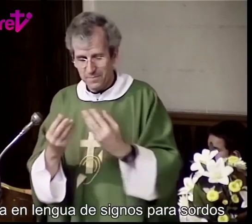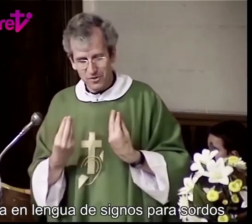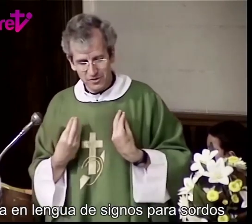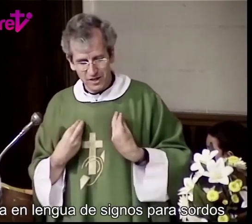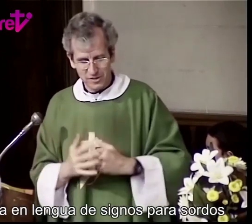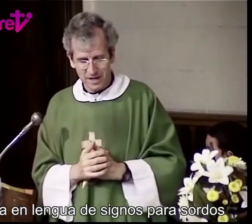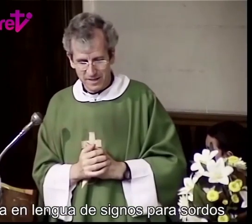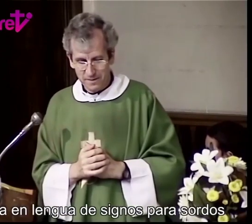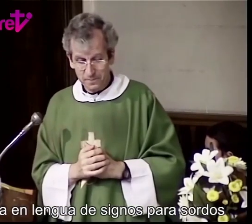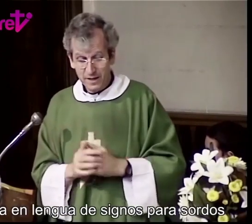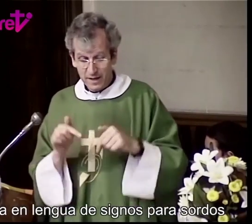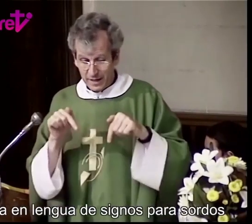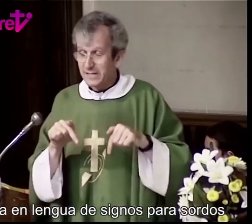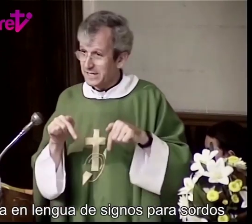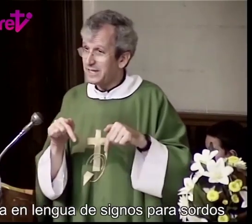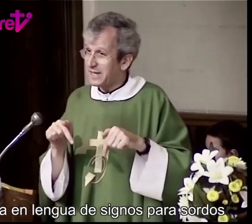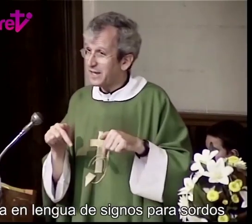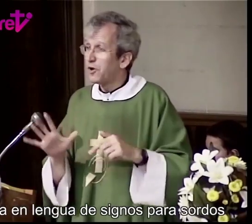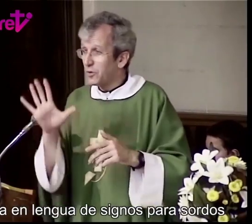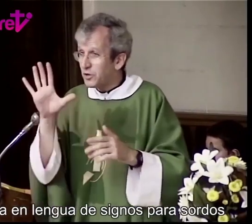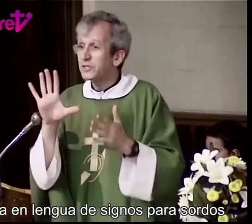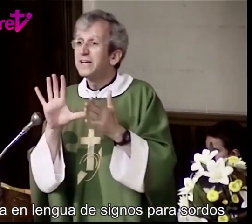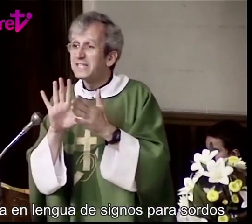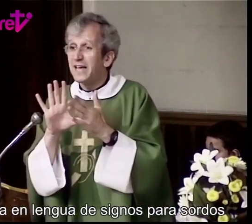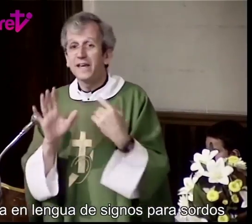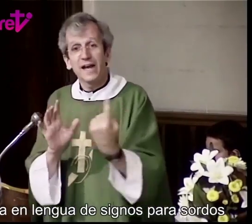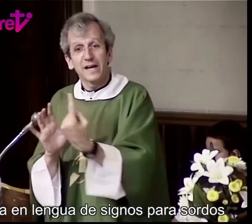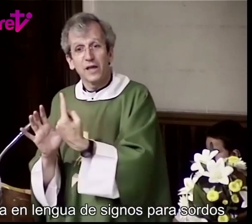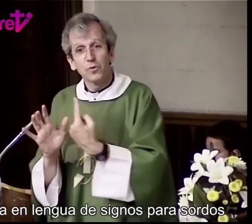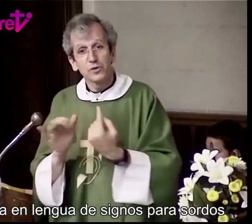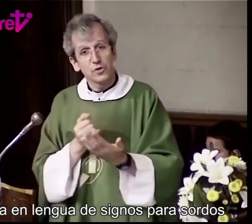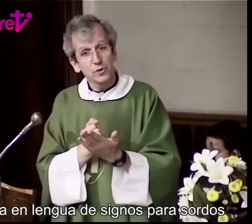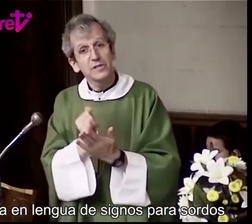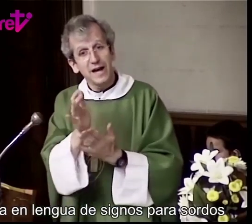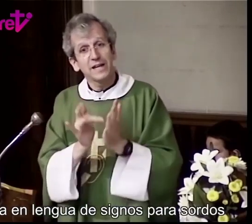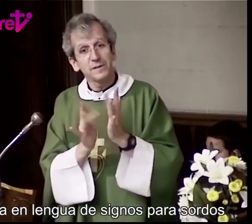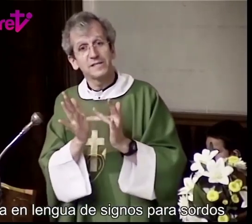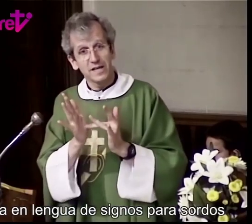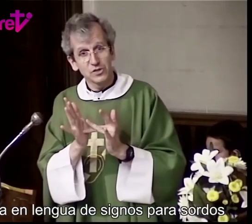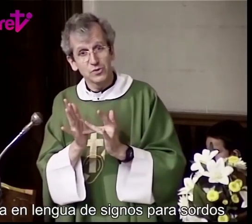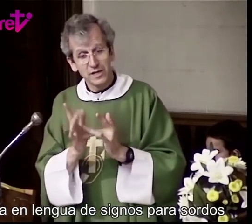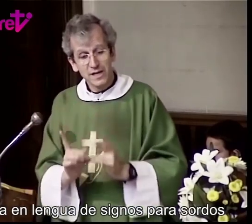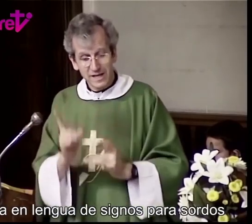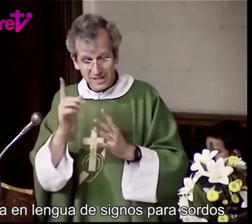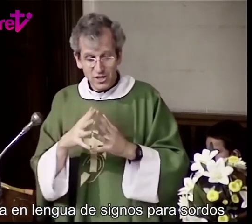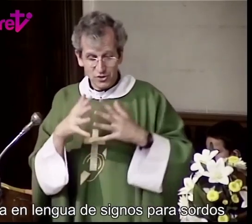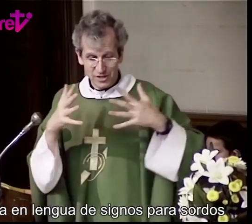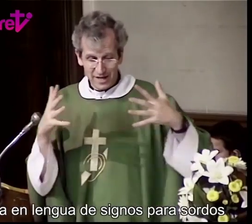camino de nuestra vida. Es así como Dios se acerca a cada uno de nosotros a través de Jesús. Ese Dios